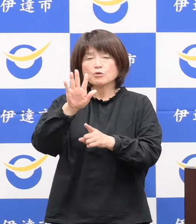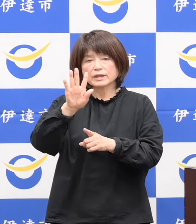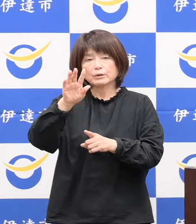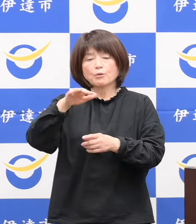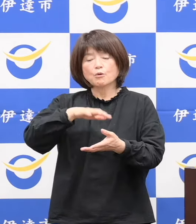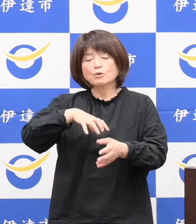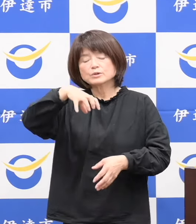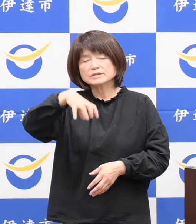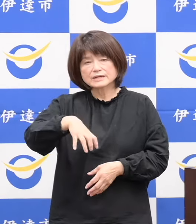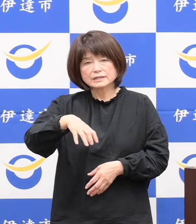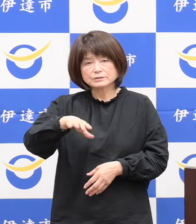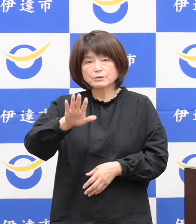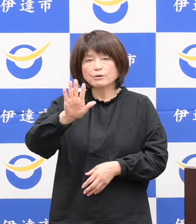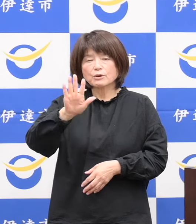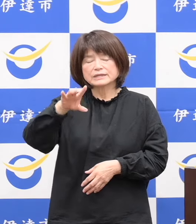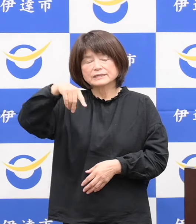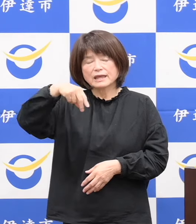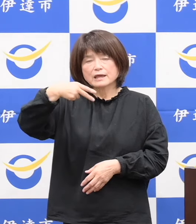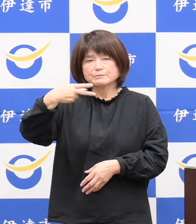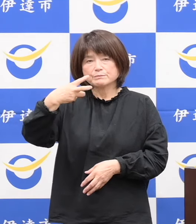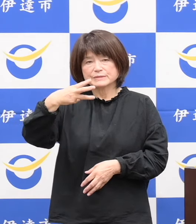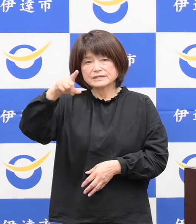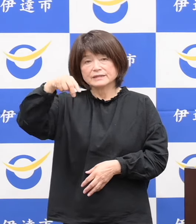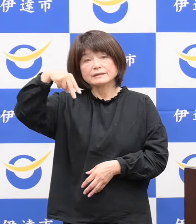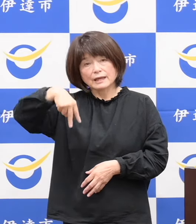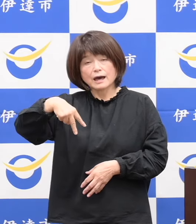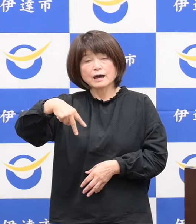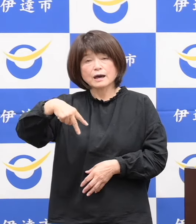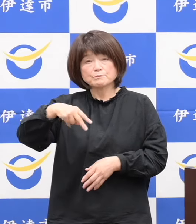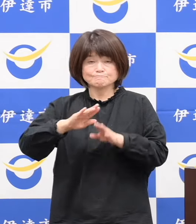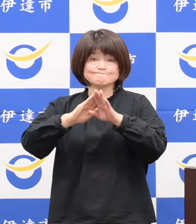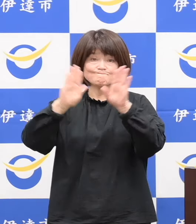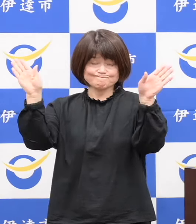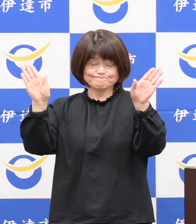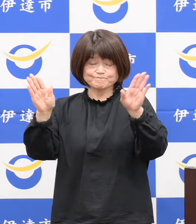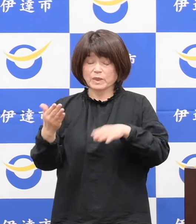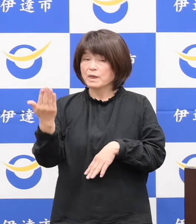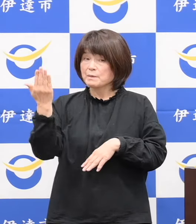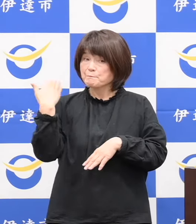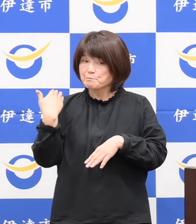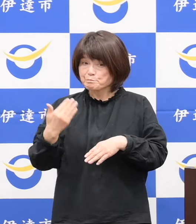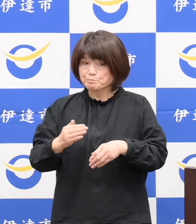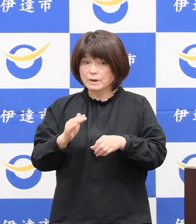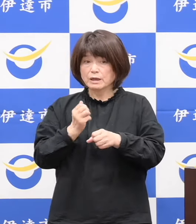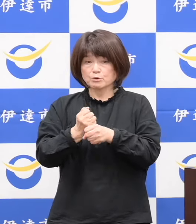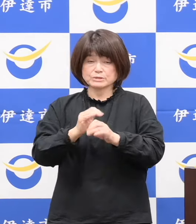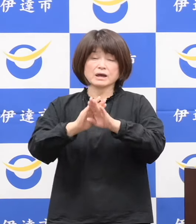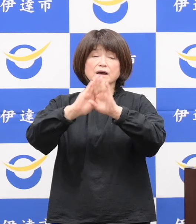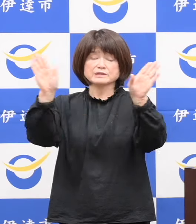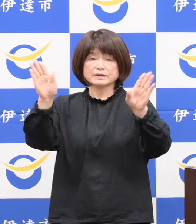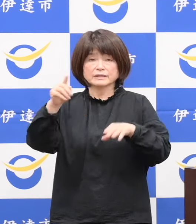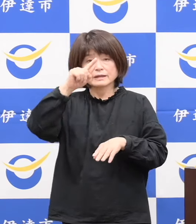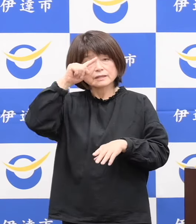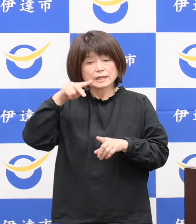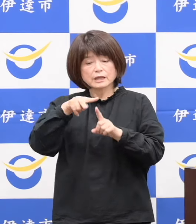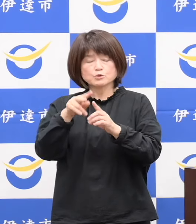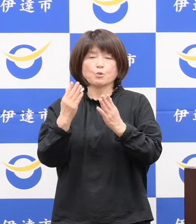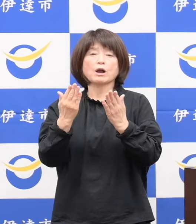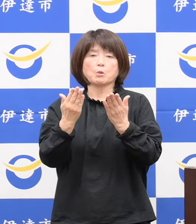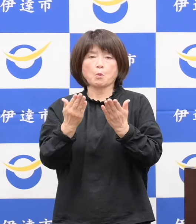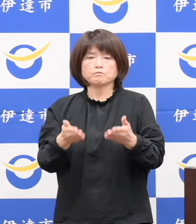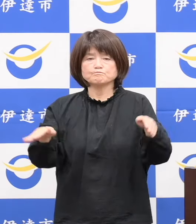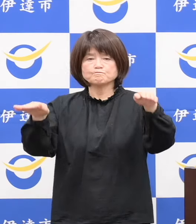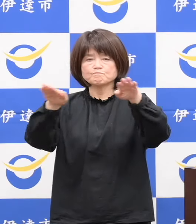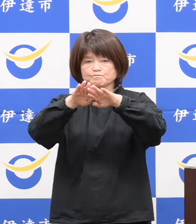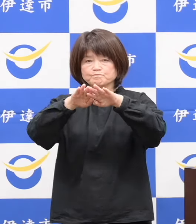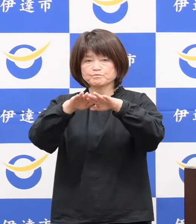たし、また令和2年に着手をしました伊達小学校改築工事が完